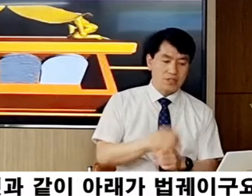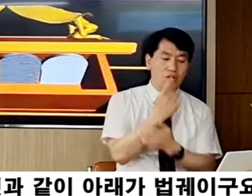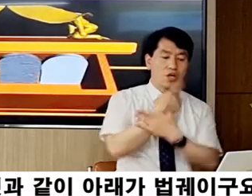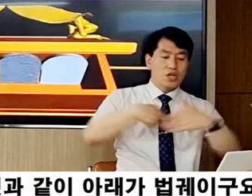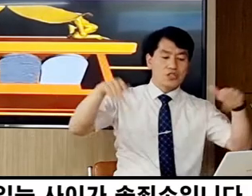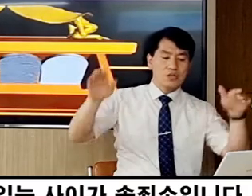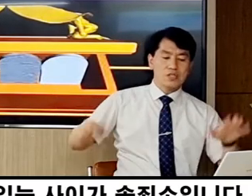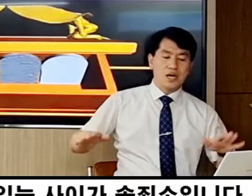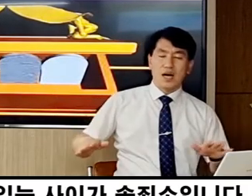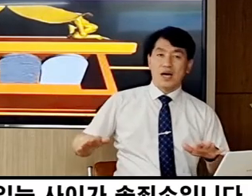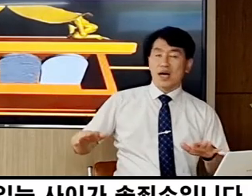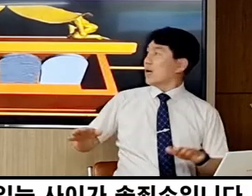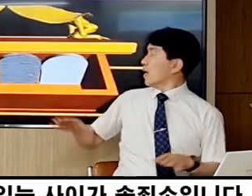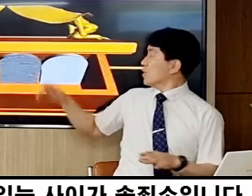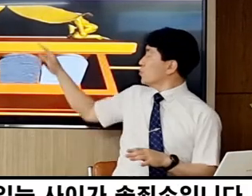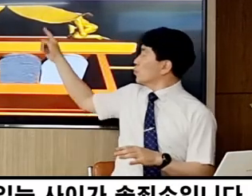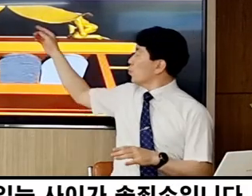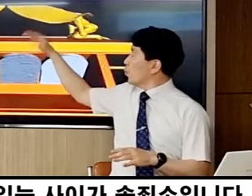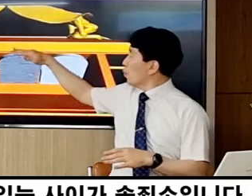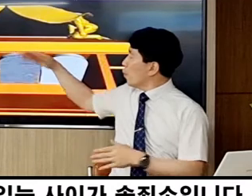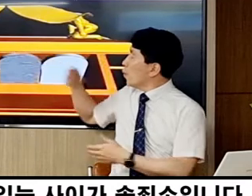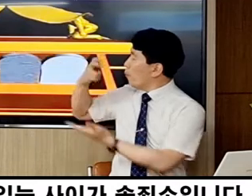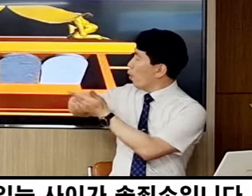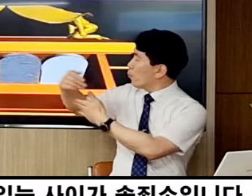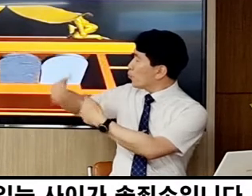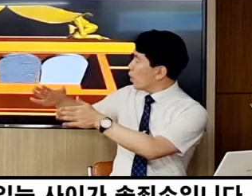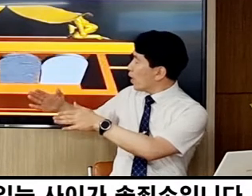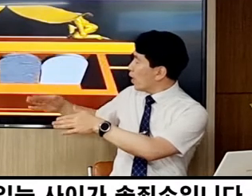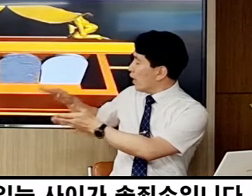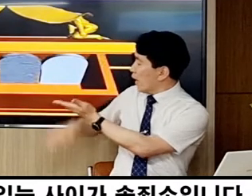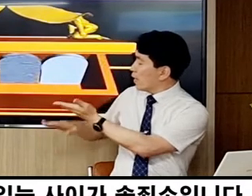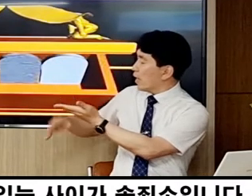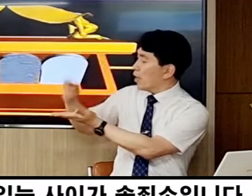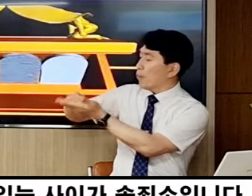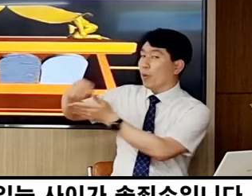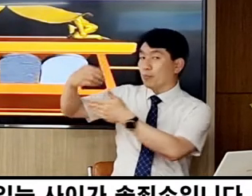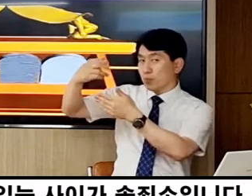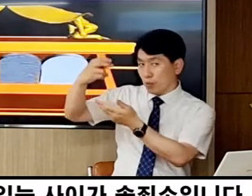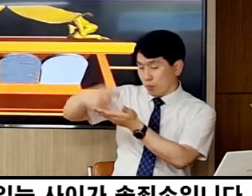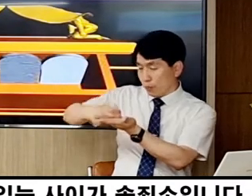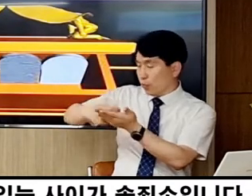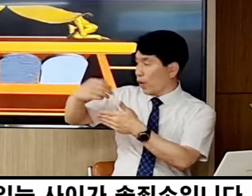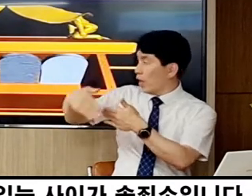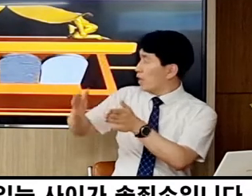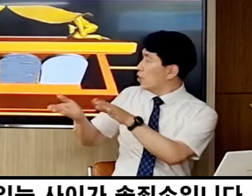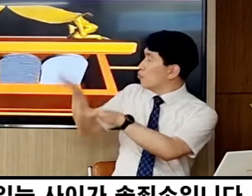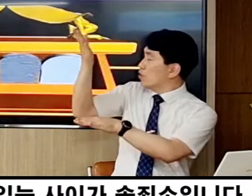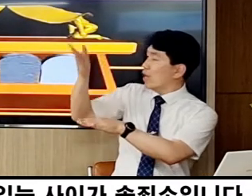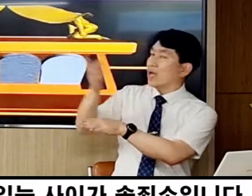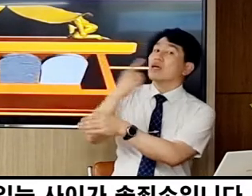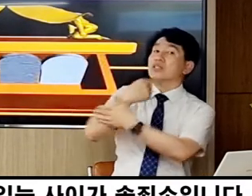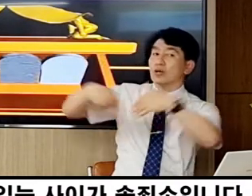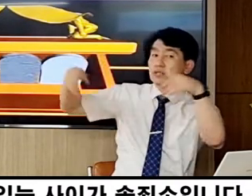그래서 천사가 있는 요 법궤 아래 법궤 위에